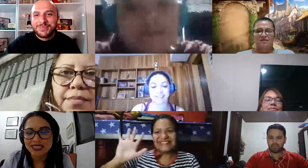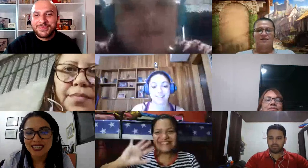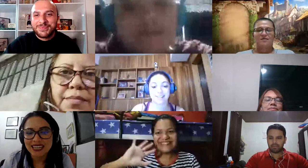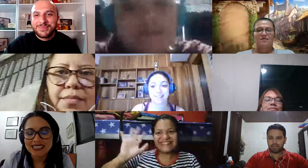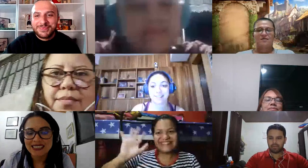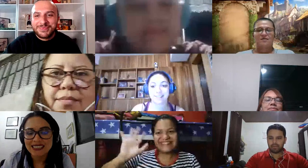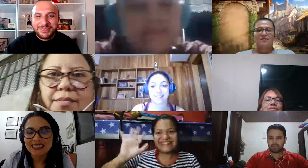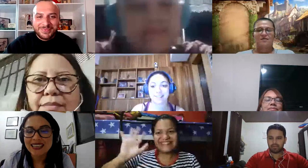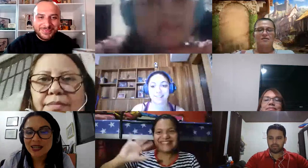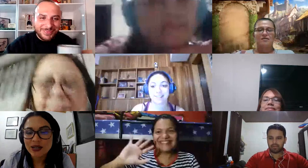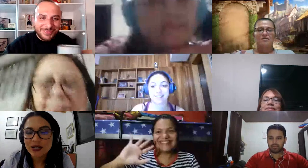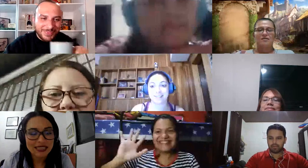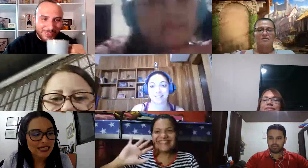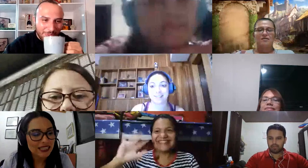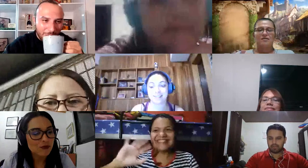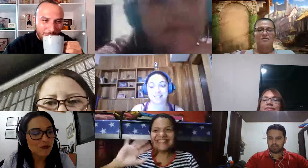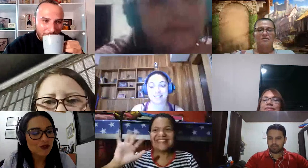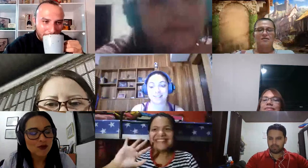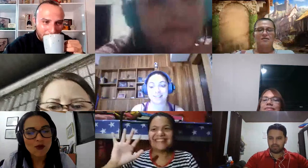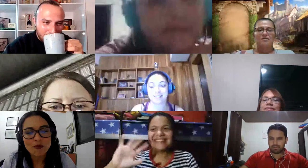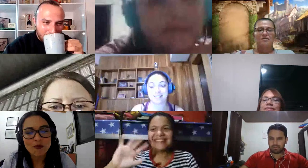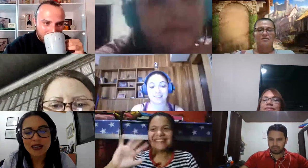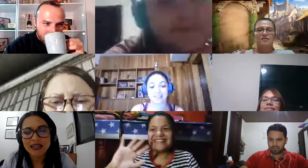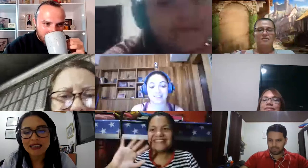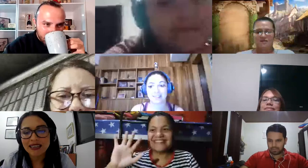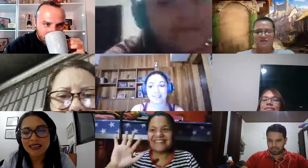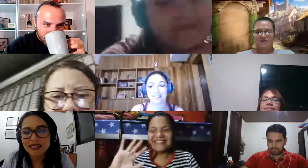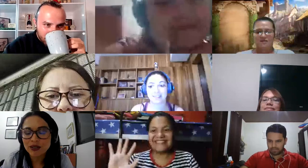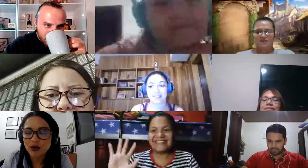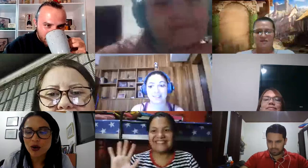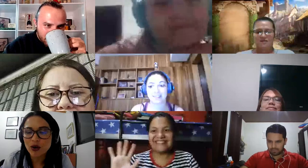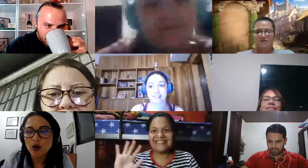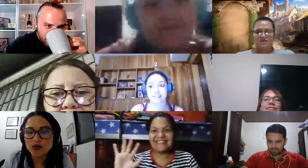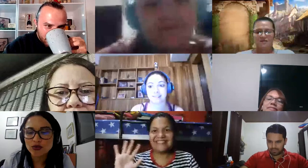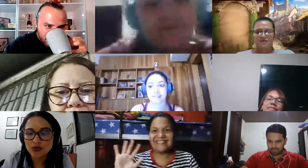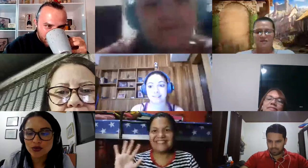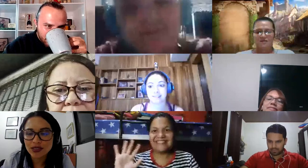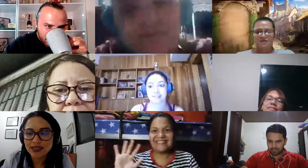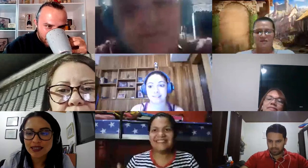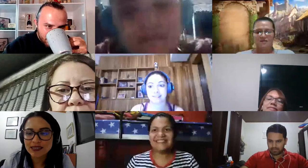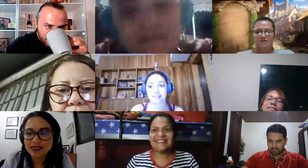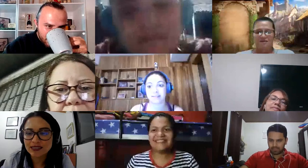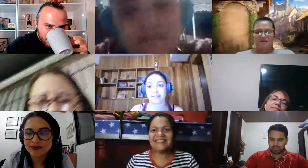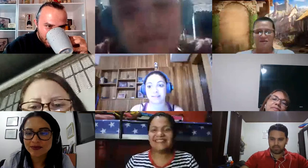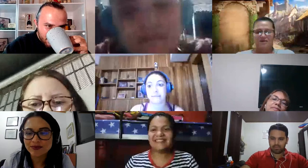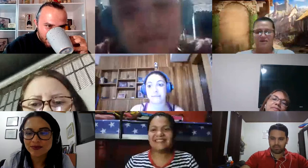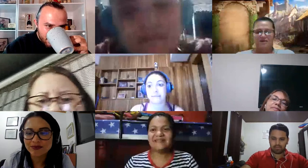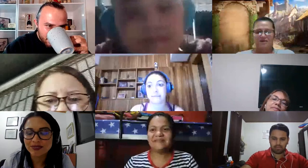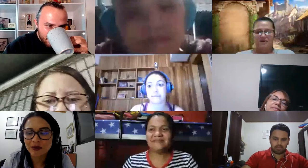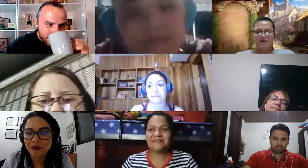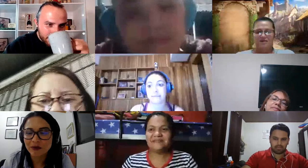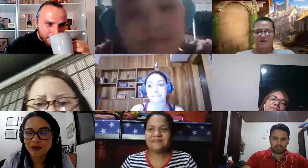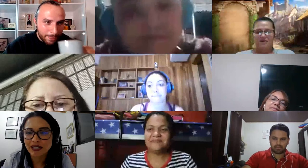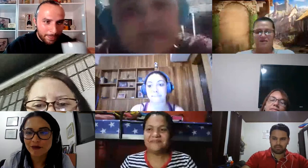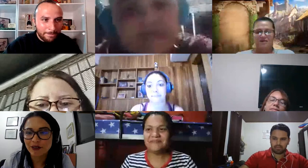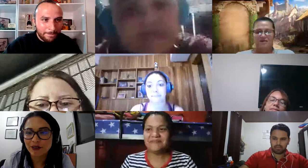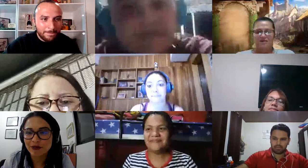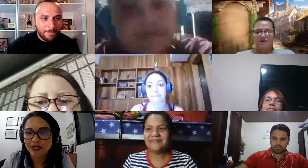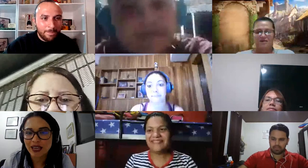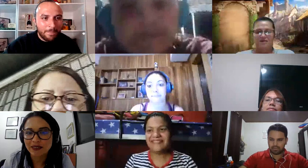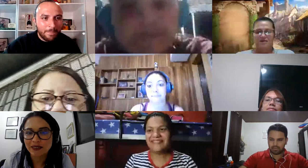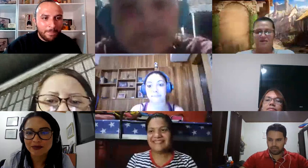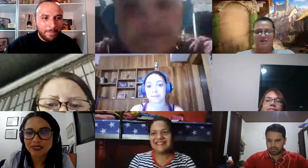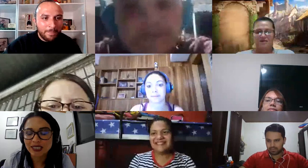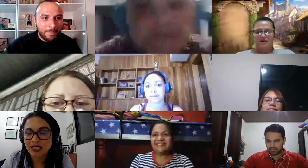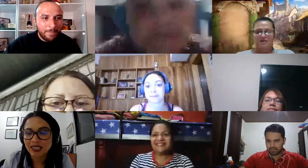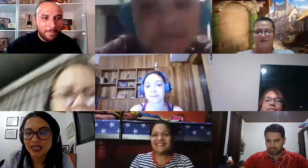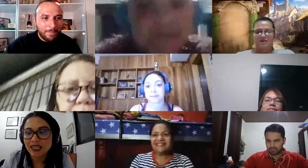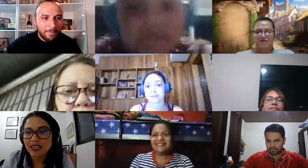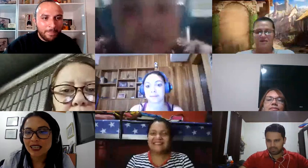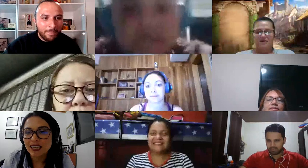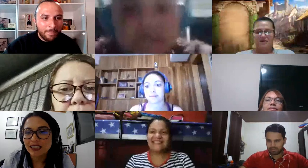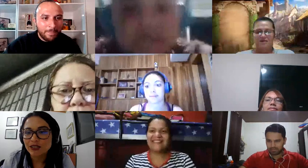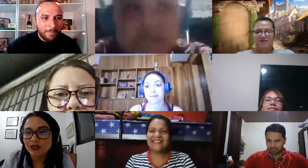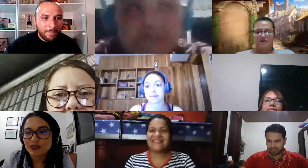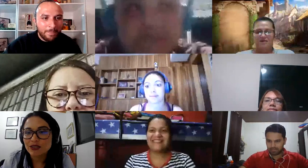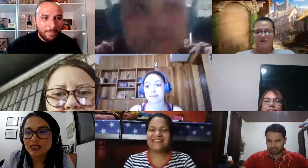Muchas gracias. Creo que tenemos un par de consultas para Fabián.